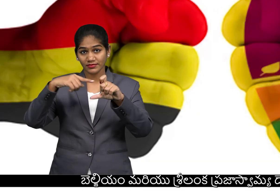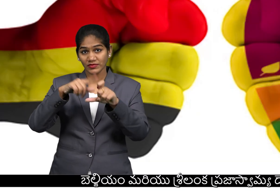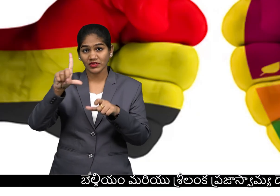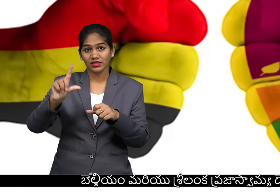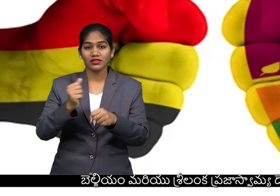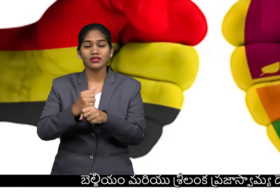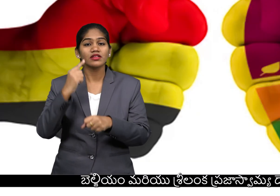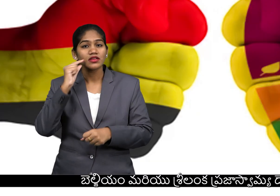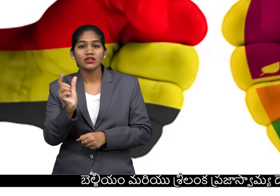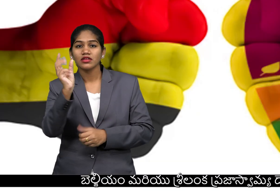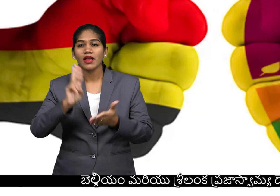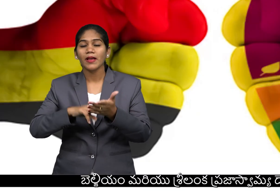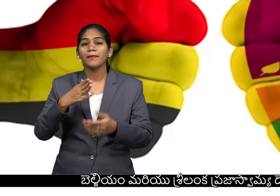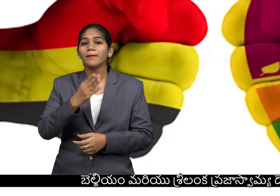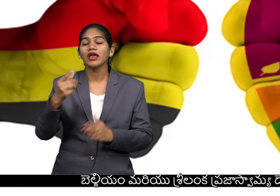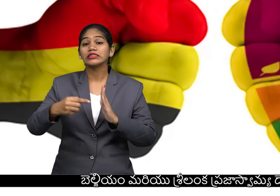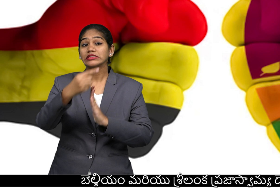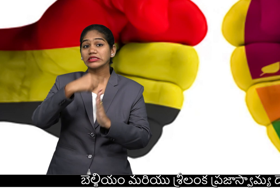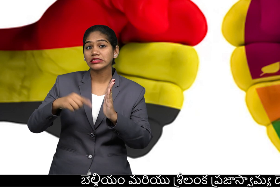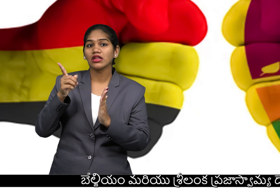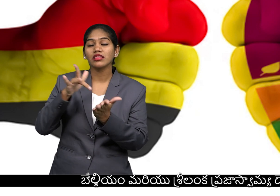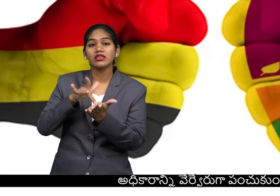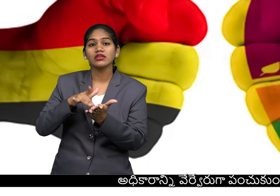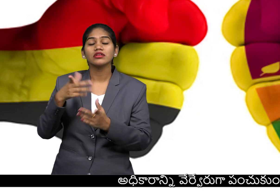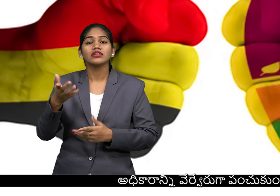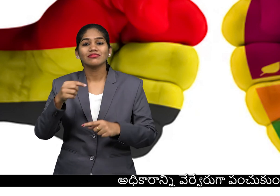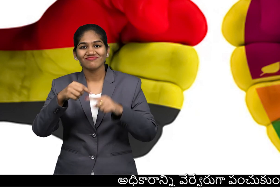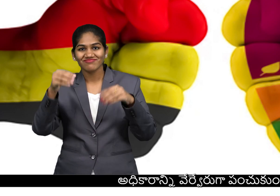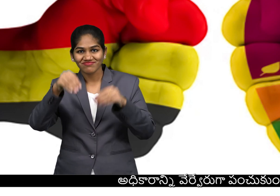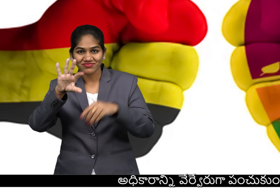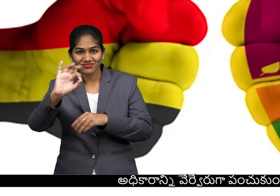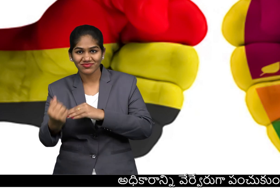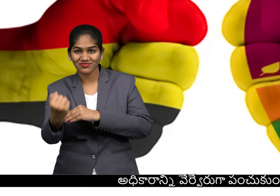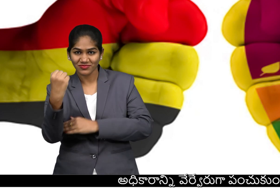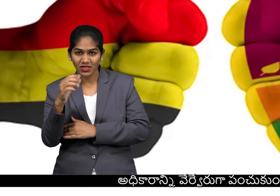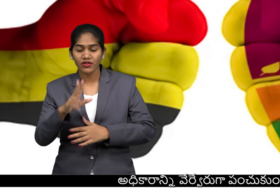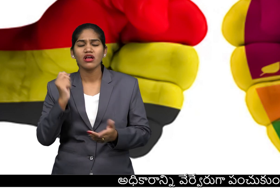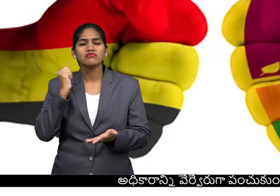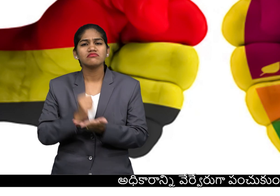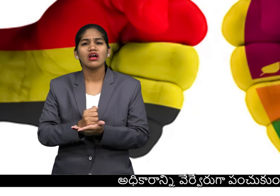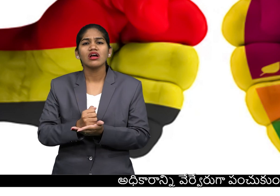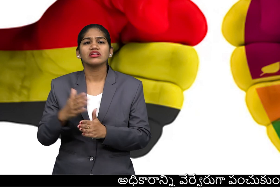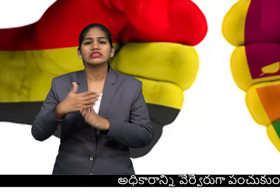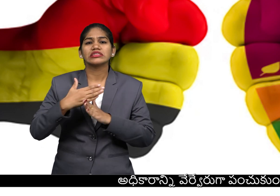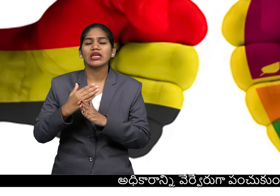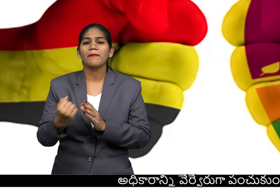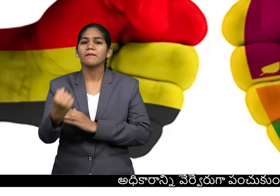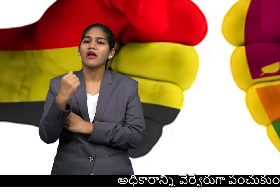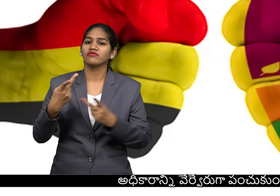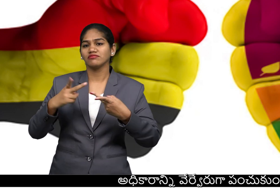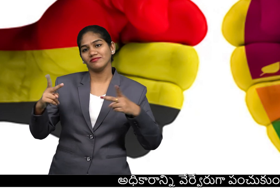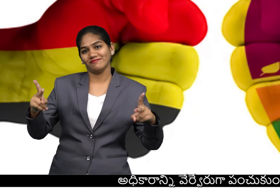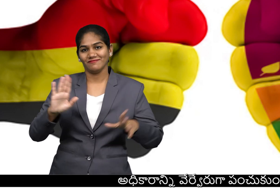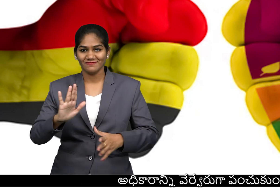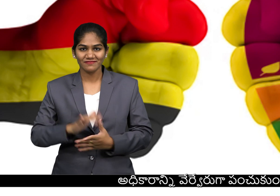బెల్జియం మరియు శ్రీలంక ప్రజాస్వామ్య దేశాలు అయితే అధికారాన్ని వేర్వేరుగా పంచుకుంటాయి.